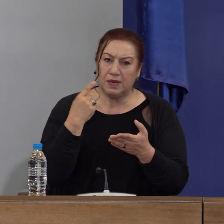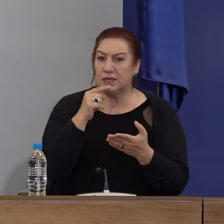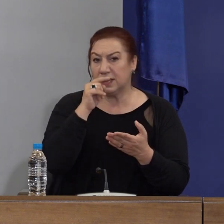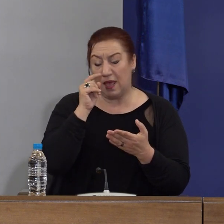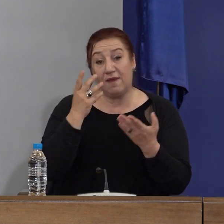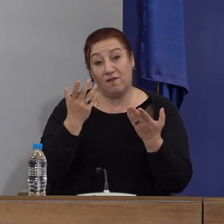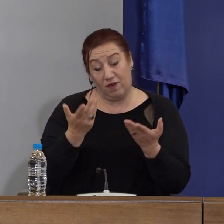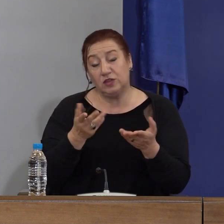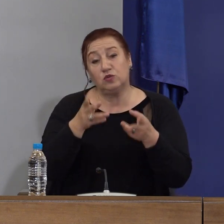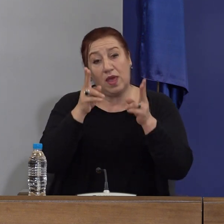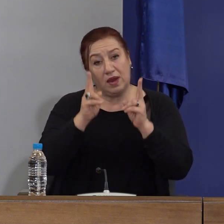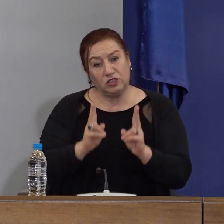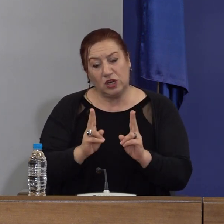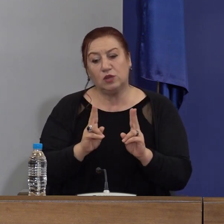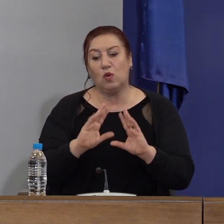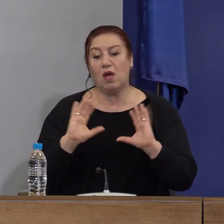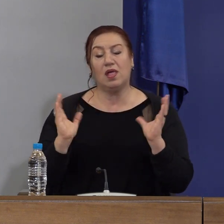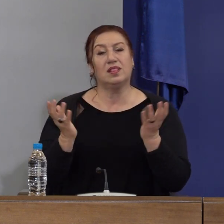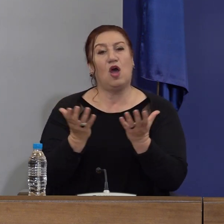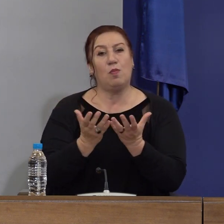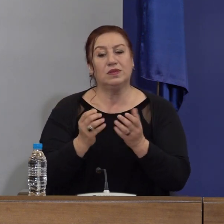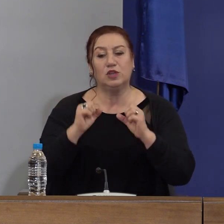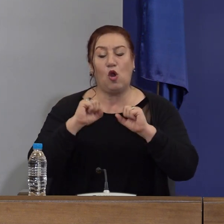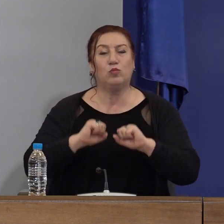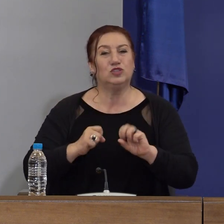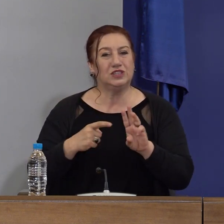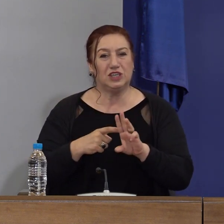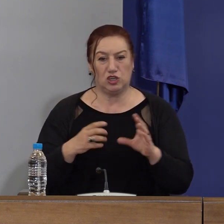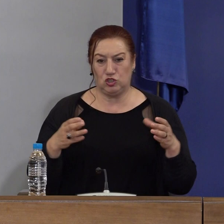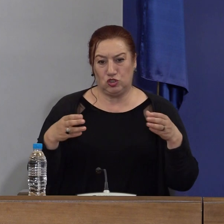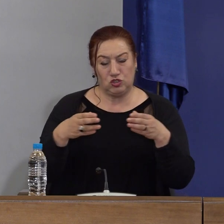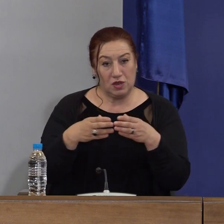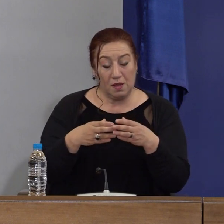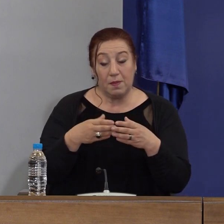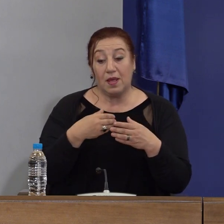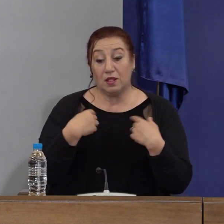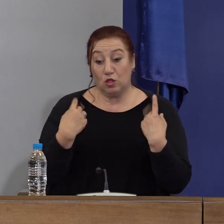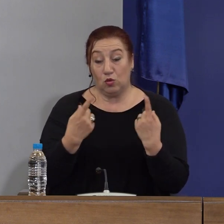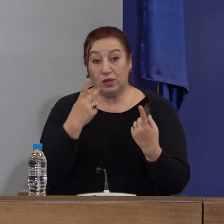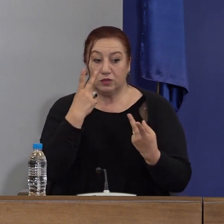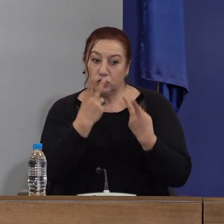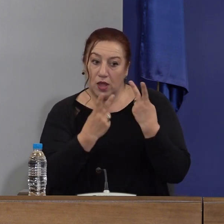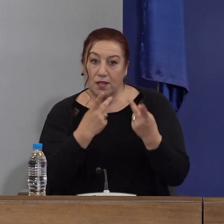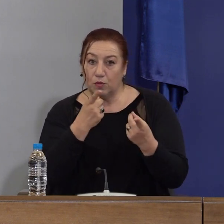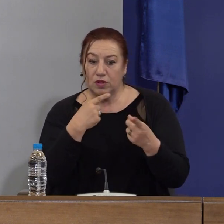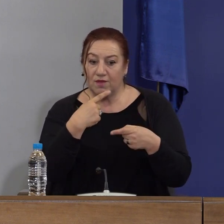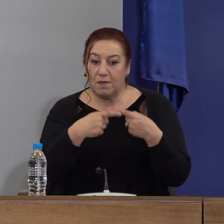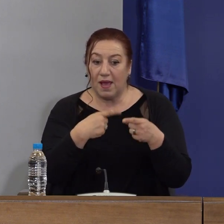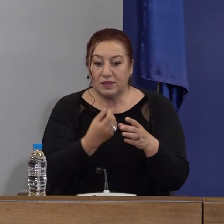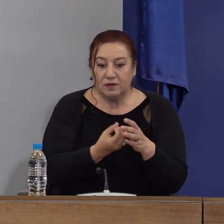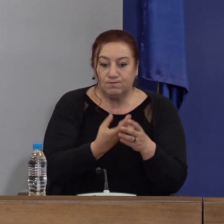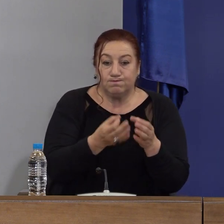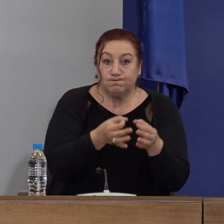важно е решението на областните и общинските щабове, но ние ще наблюдаваме тези процеси и ще оказваме